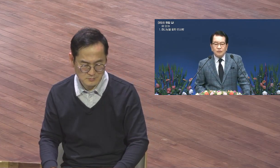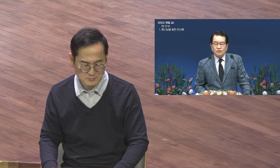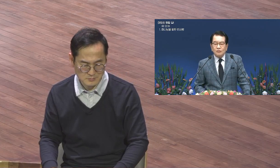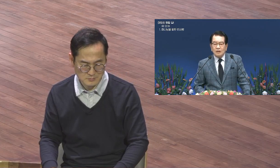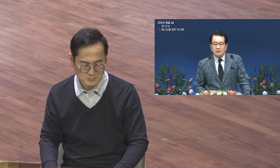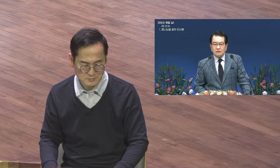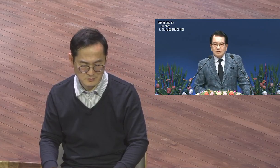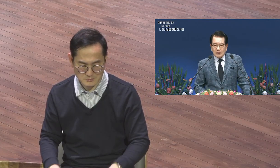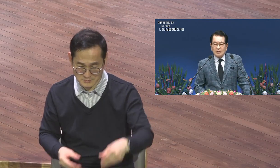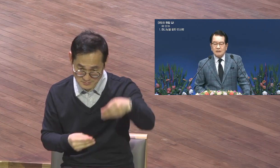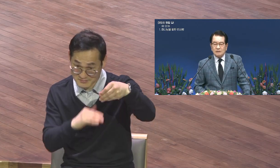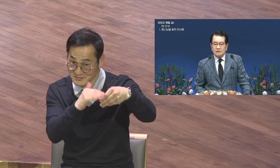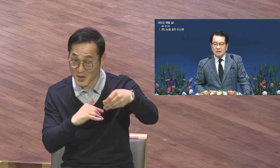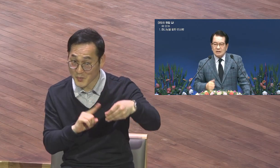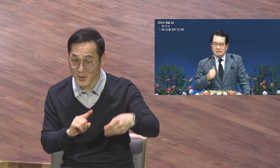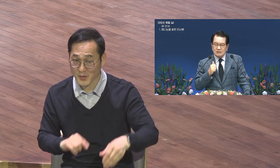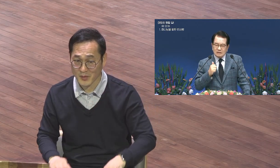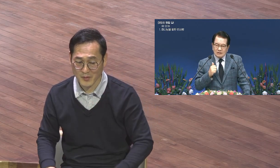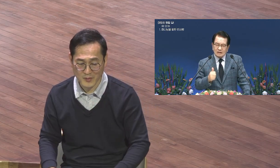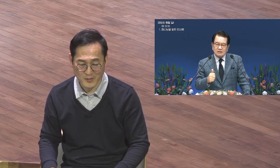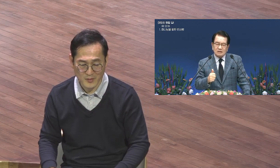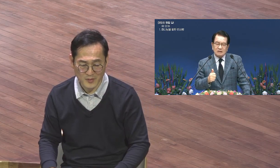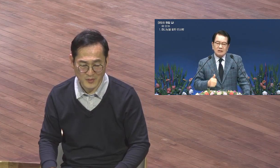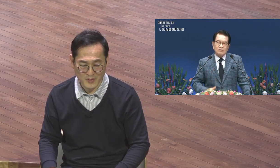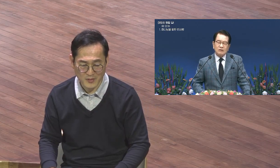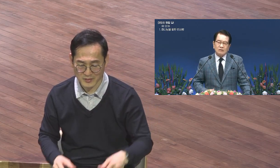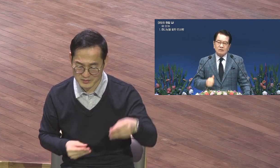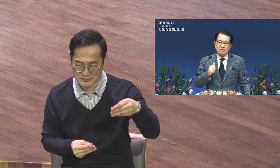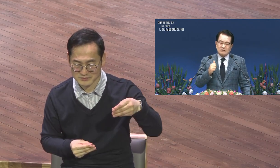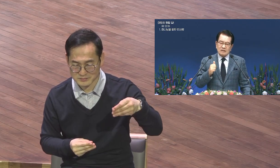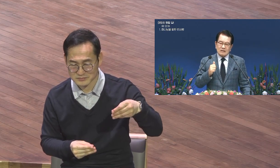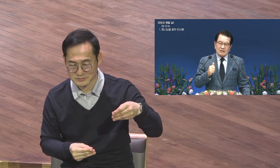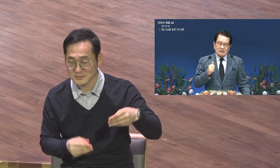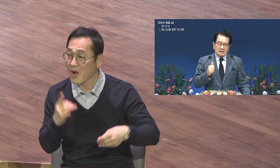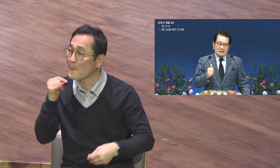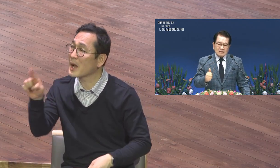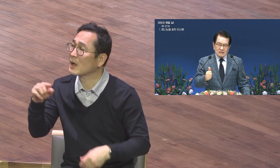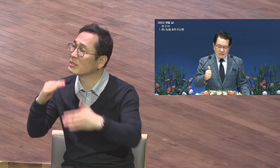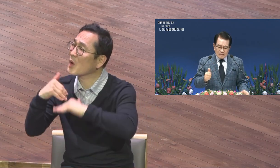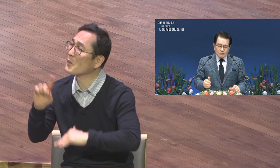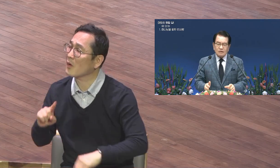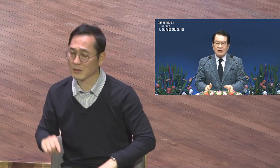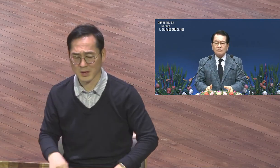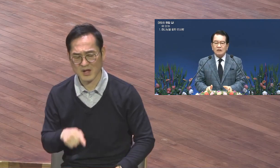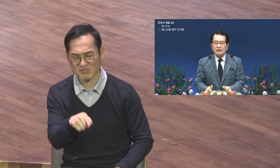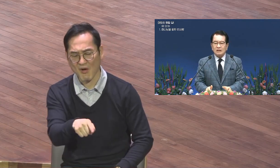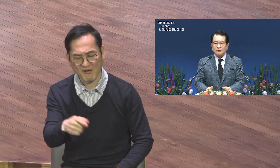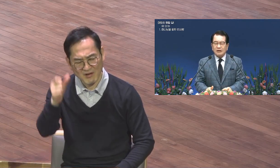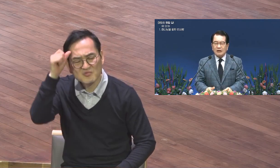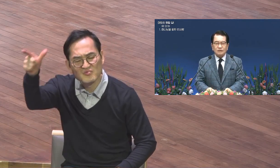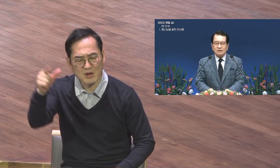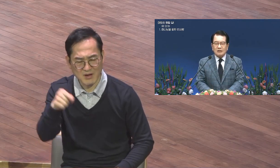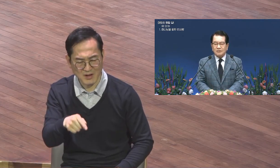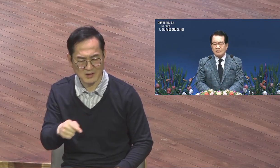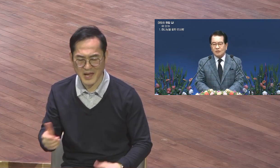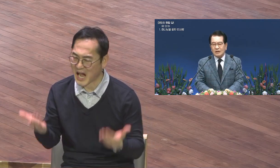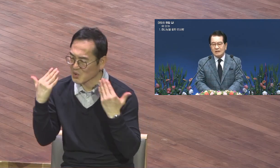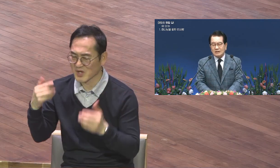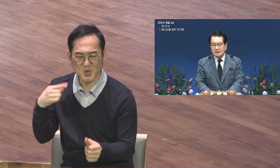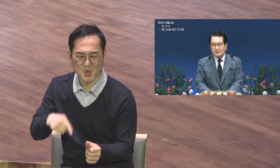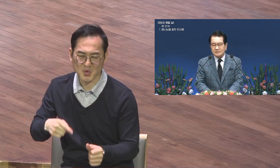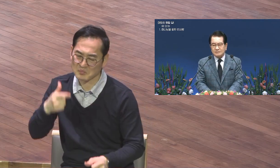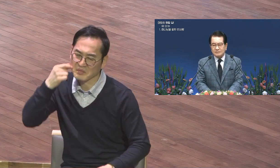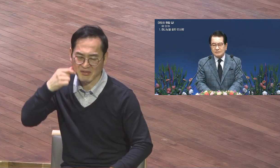어머니 그 봉투 뭐라고 썼어요? 아 너가 워낙 탁월하고 너무 탁월하기 때문에 학교에서 감당을